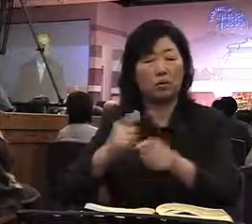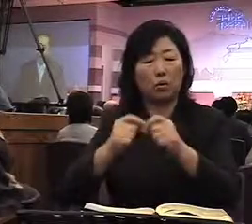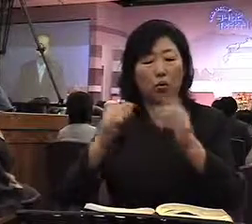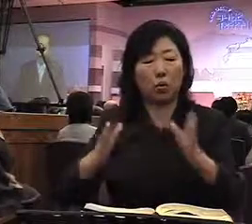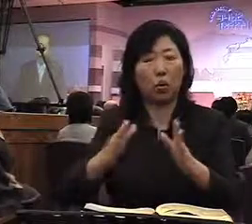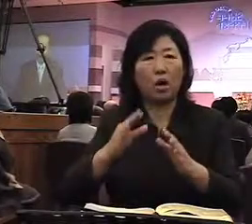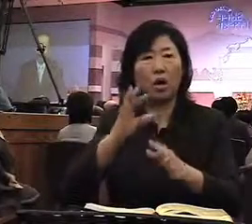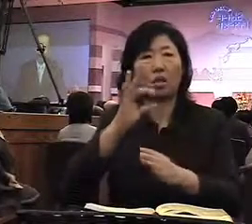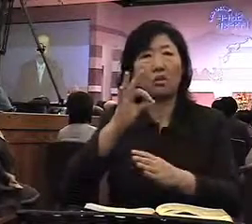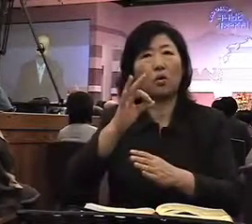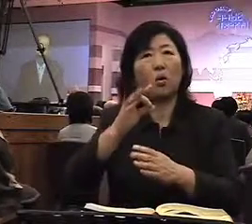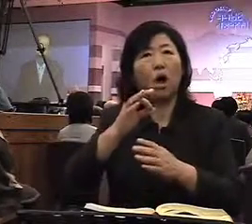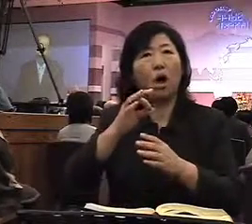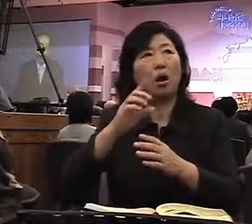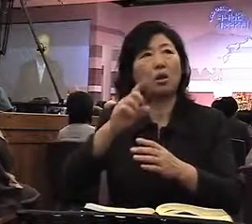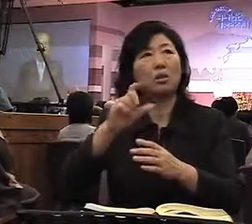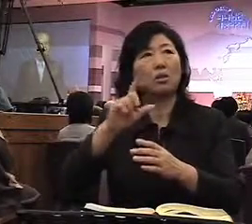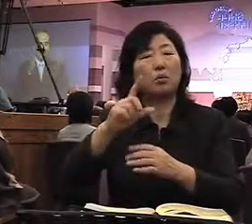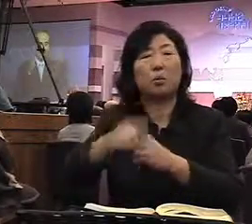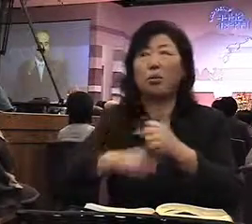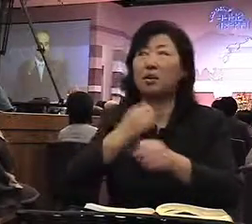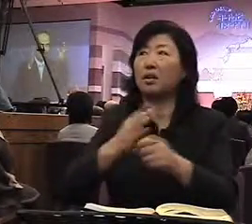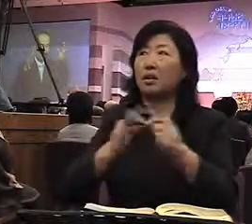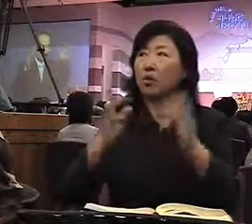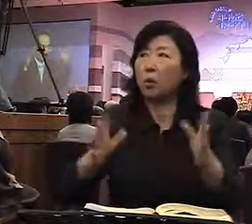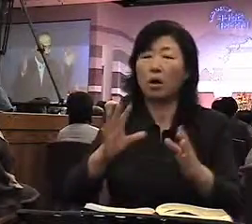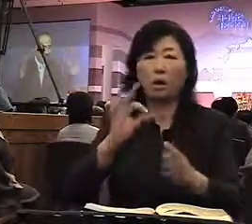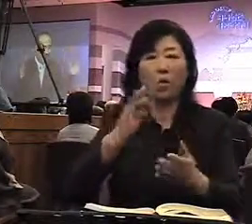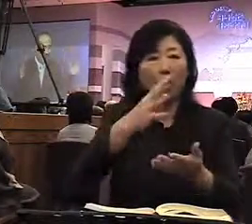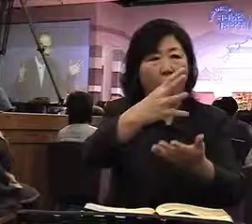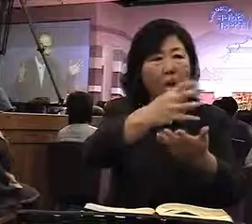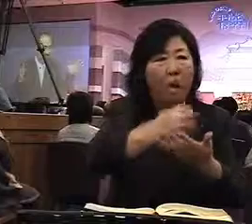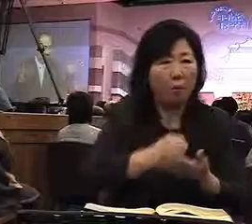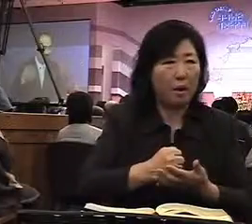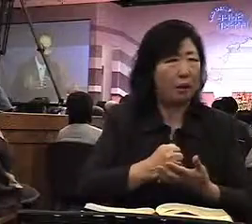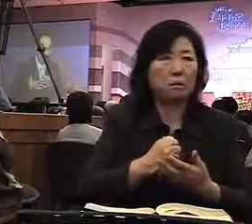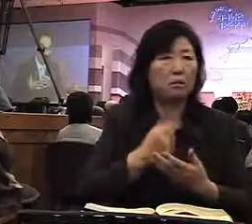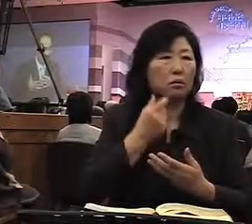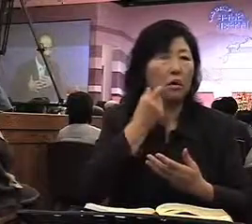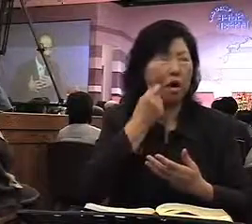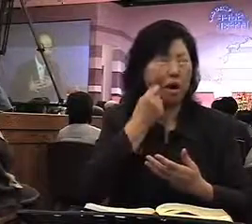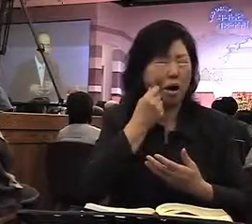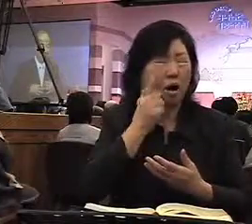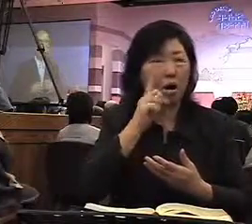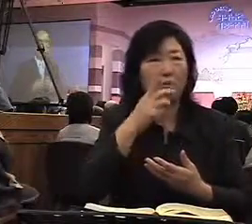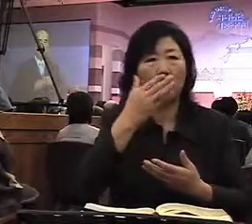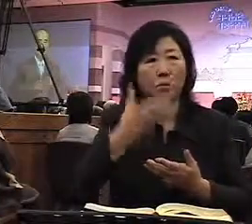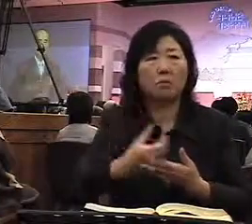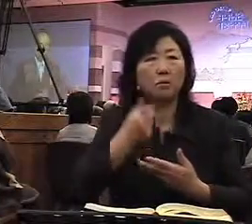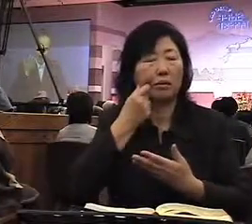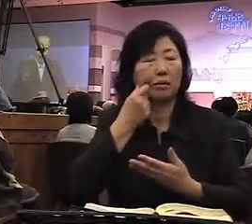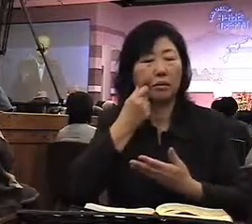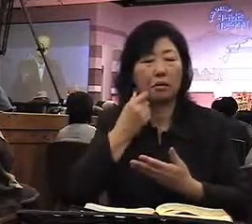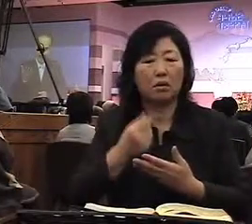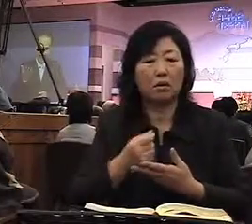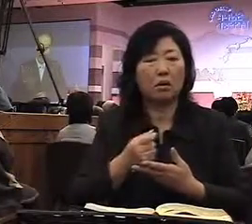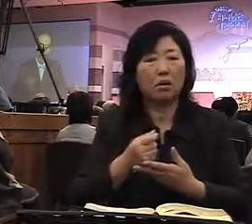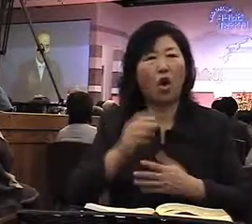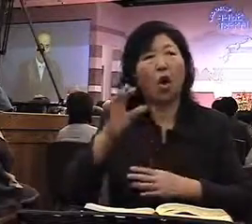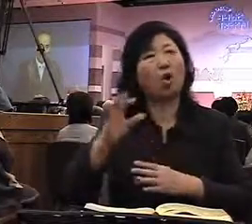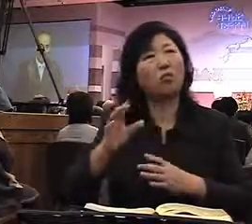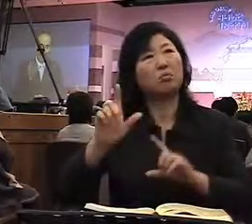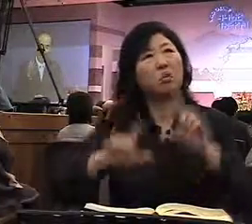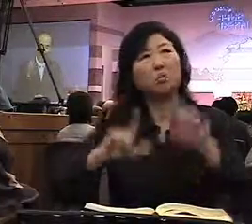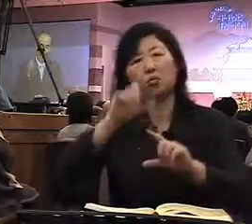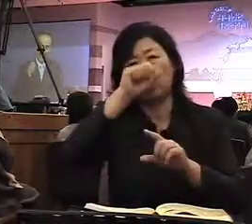못 보내주시면 얼마나 재미있어요, 그죠? 제가 그 교회를 나쁘다고 말하려고 하는 게 아닙니다. 저는 너무 감사해요. 그 교회는 형편이 됐습니다.